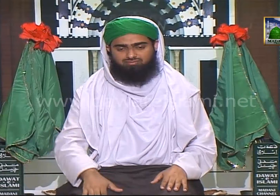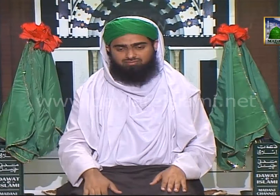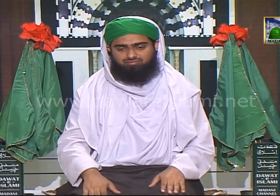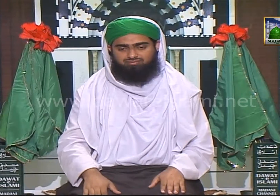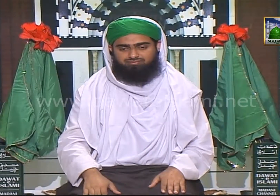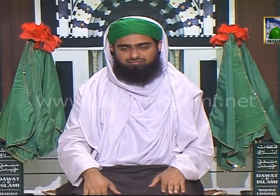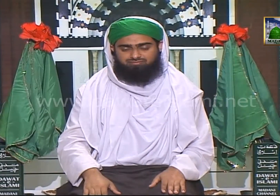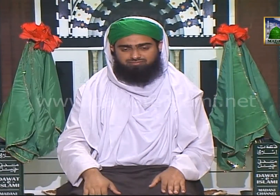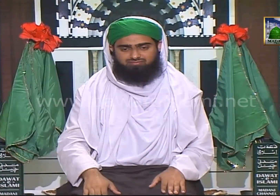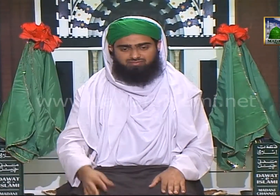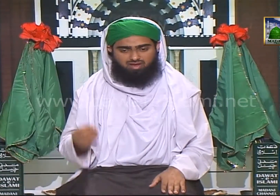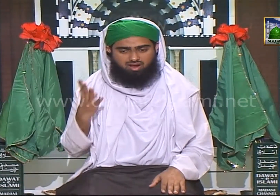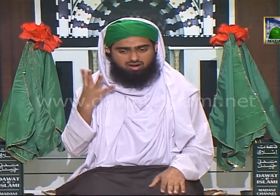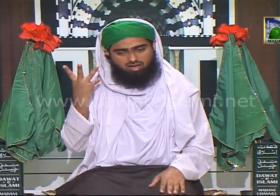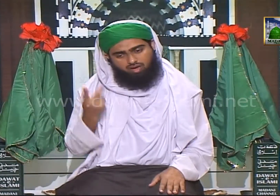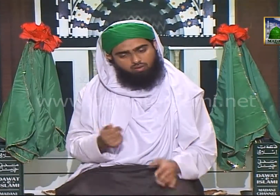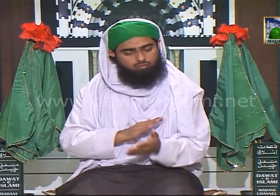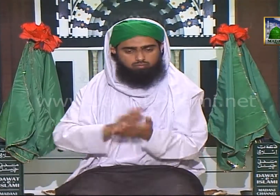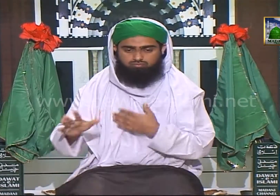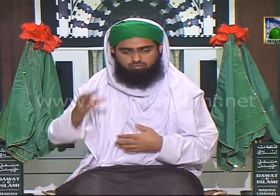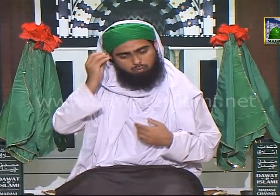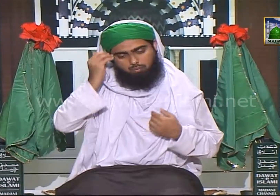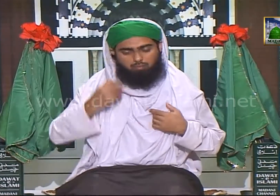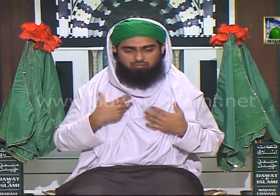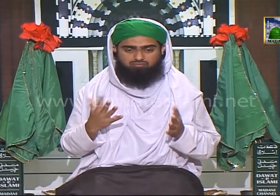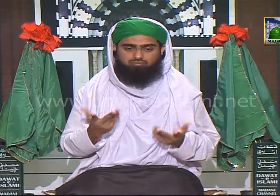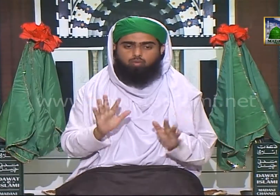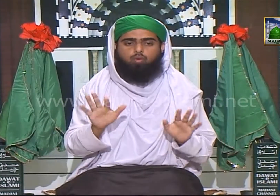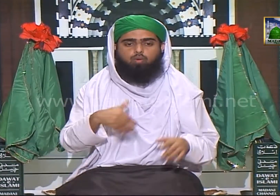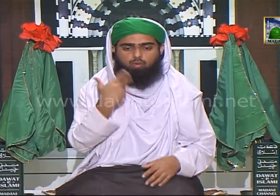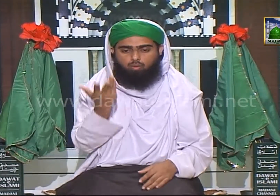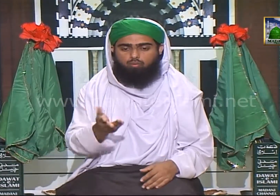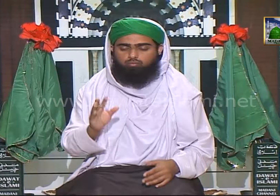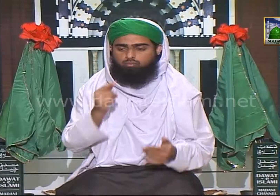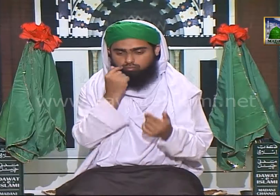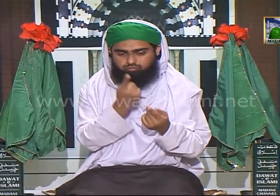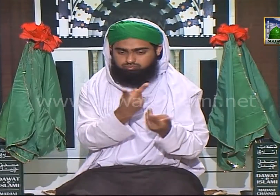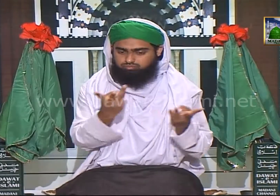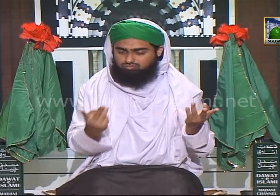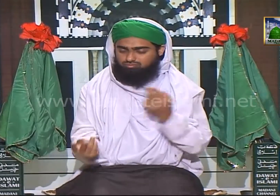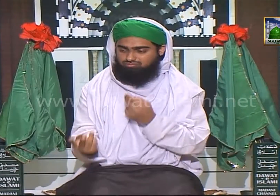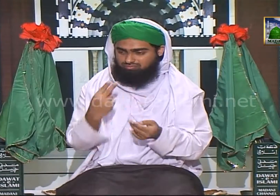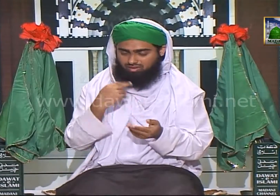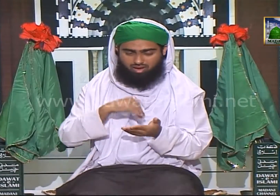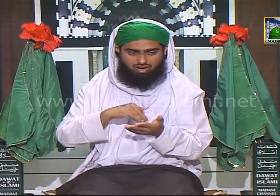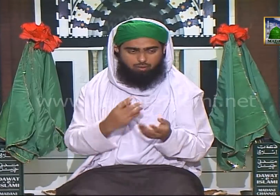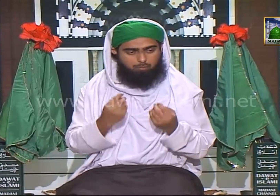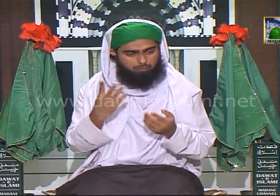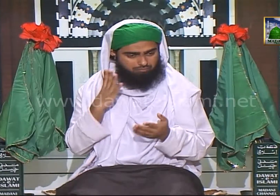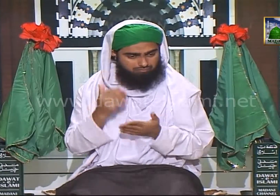نیکیاں، تمہارے عمل، تمہیں پتہ نہیں چلے گا، اور کوئی اتنی ہمدردی تم سے کرے گا نہیں تم کو بتائے، اس لیے وہ تم کو جانتا ہے۔ کہ اگر تم نے یہ کہہ دیا کہ ہاں بھائی نوکری آپ نے رکھوا دی،